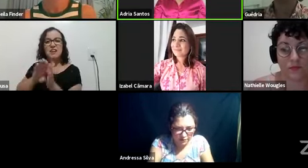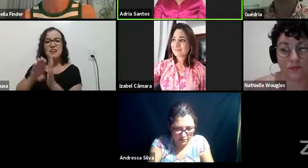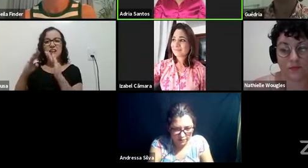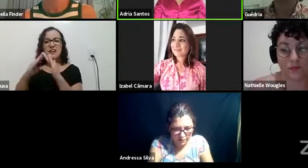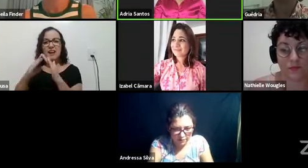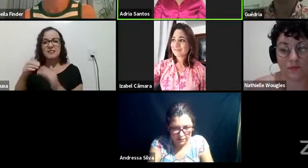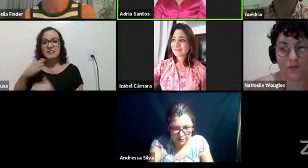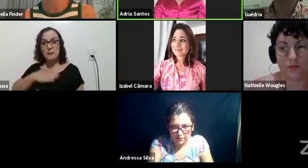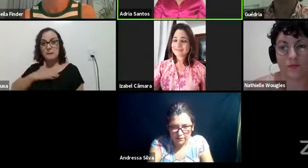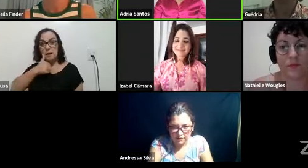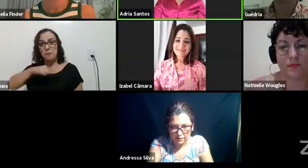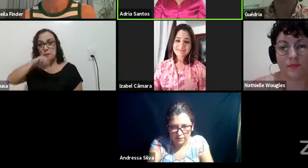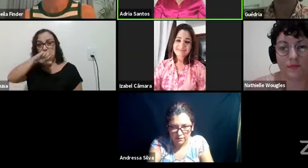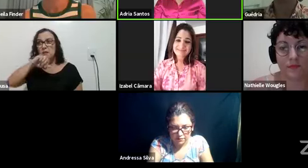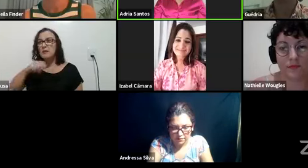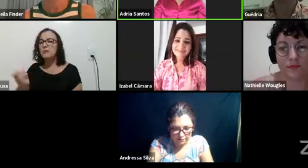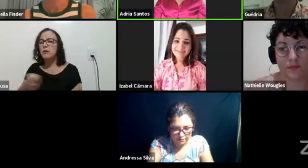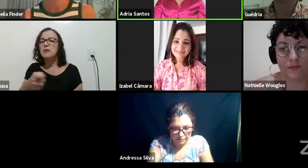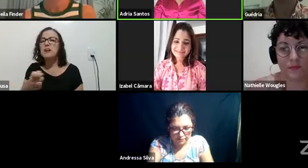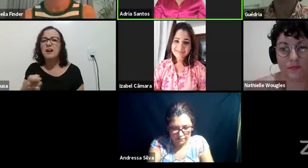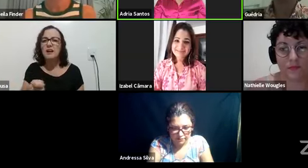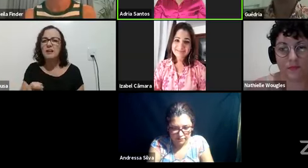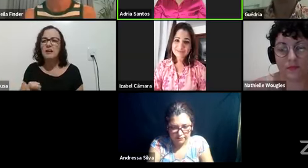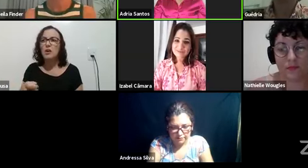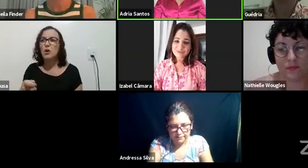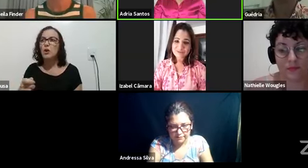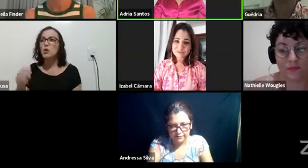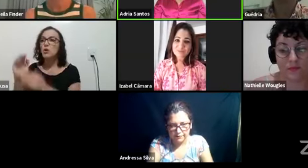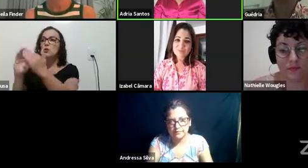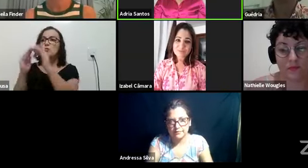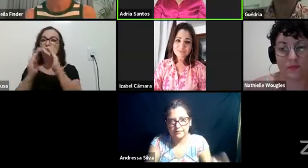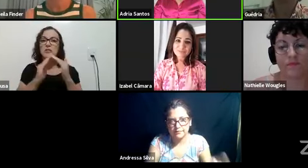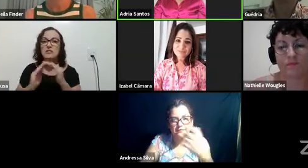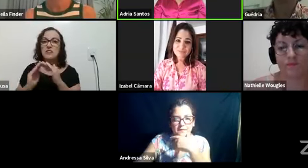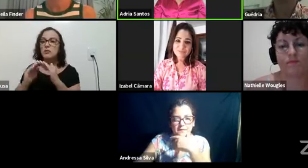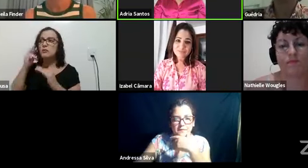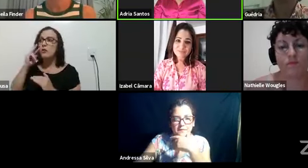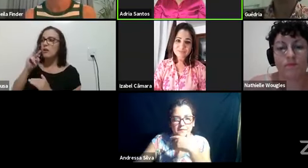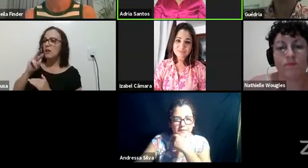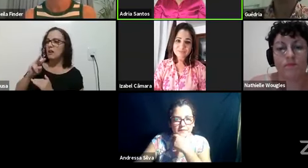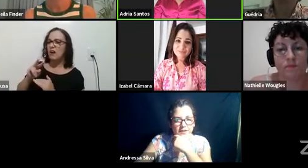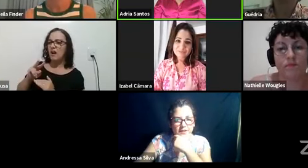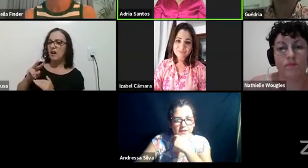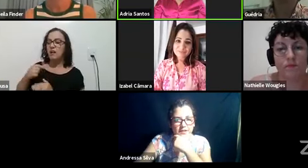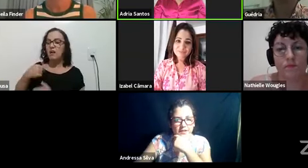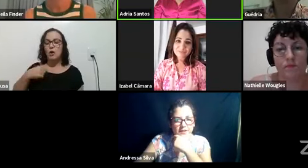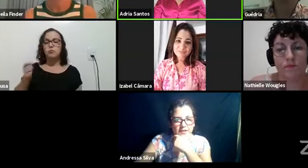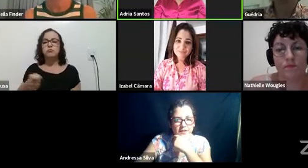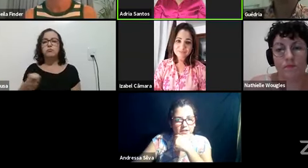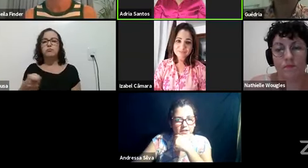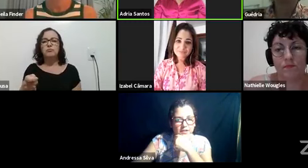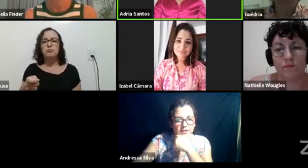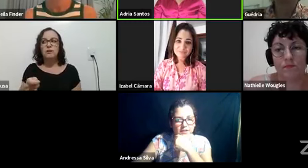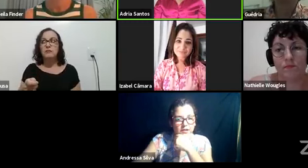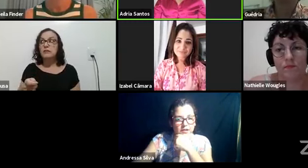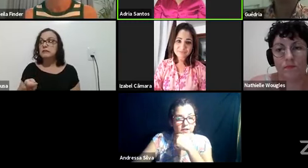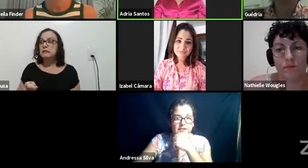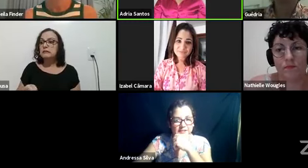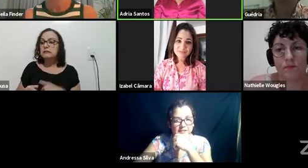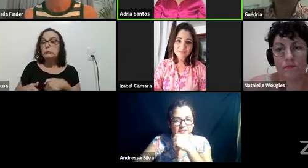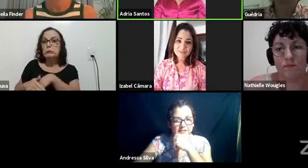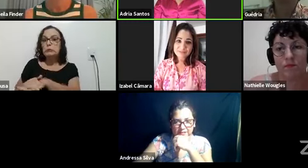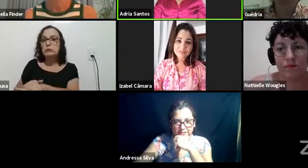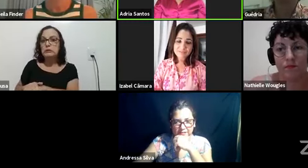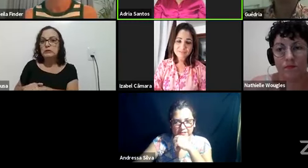com a bengala na mão? Como que os vizinhos iam olhar para mim? Eu andava um pedaço sem a bengala